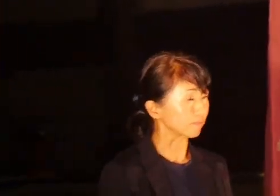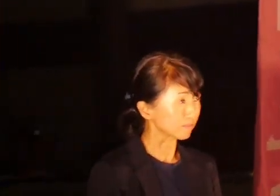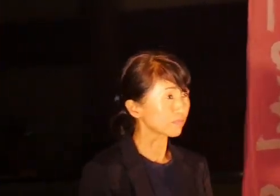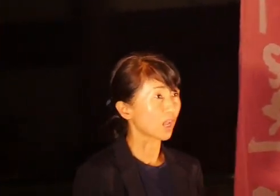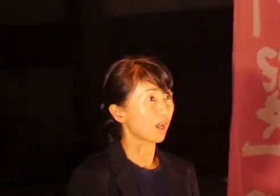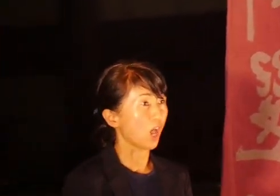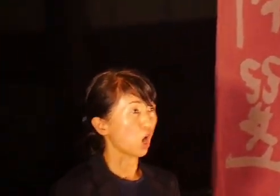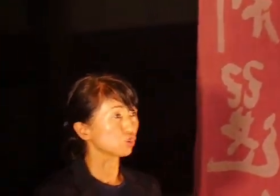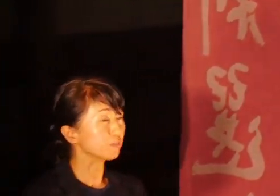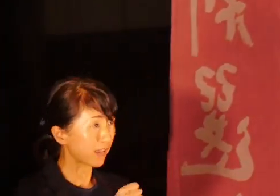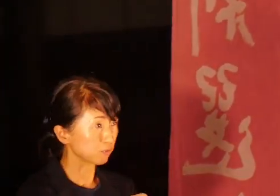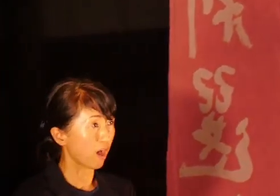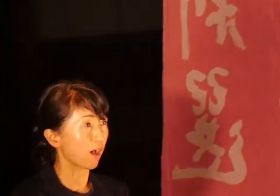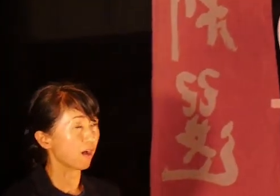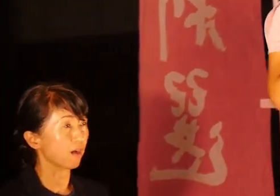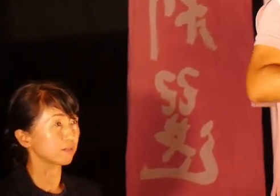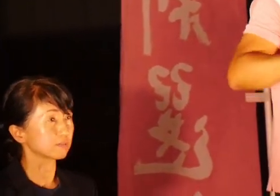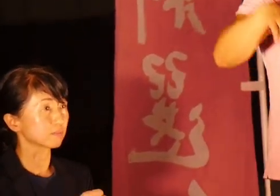つまりは何か、